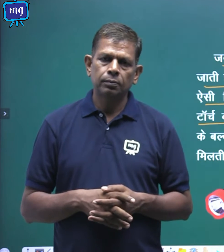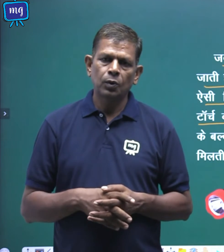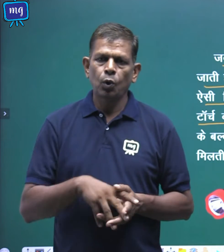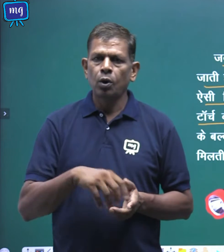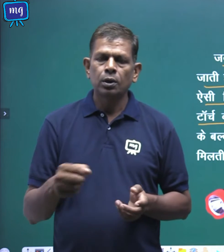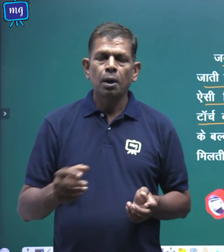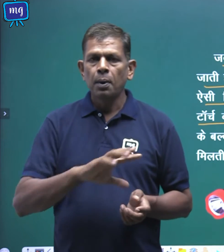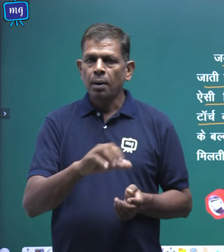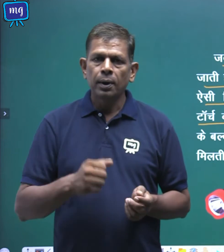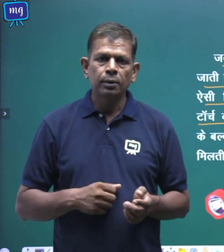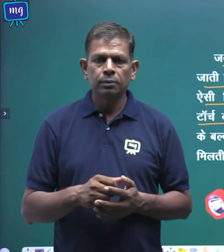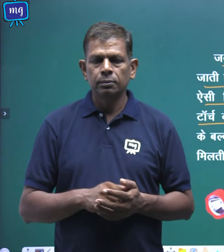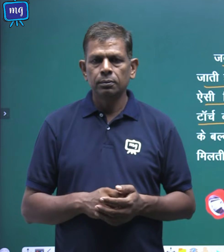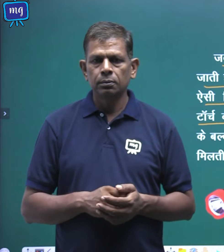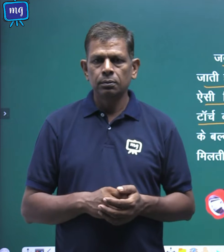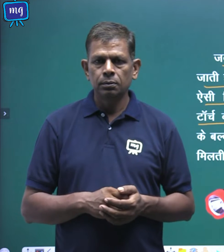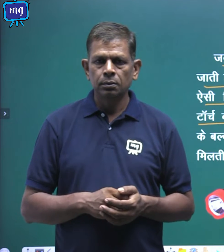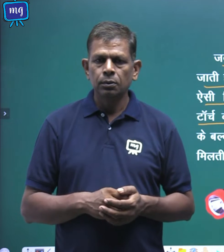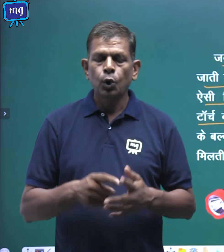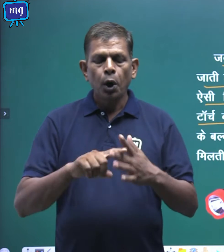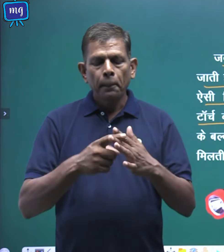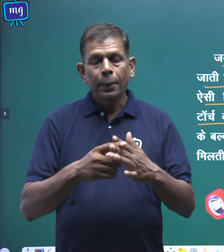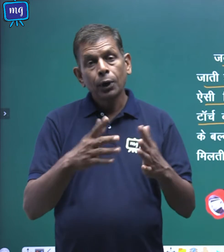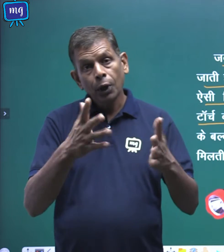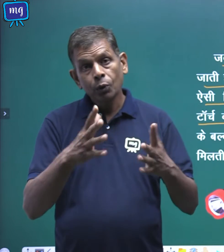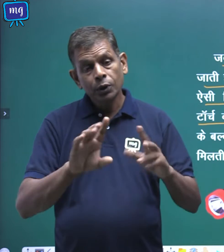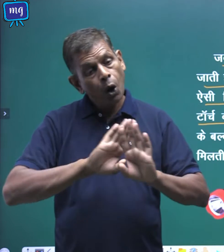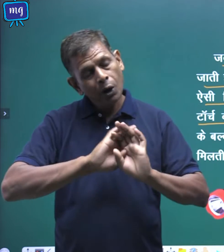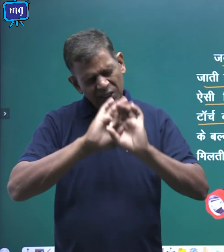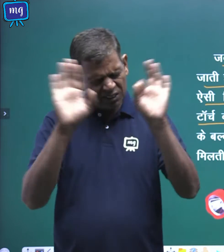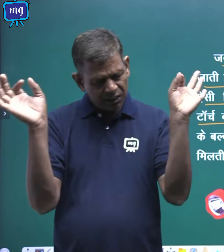और जब हमारे को बिजली नहीं प्राप्त होती